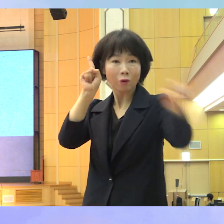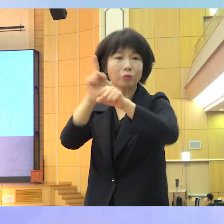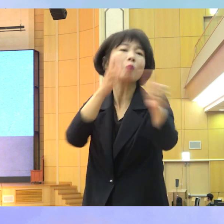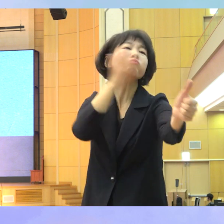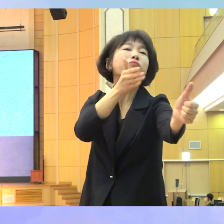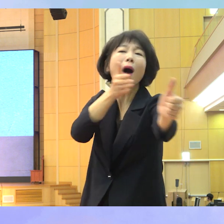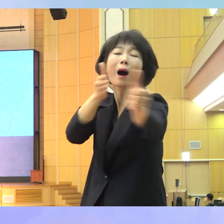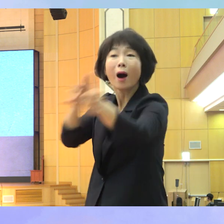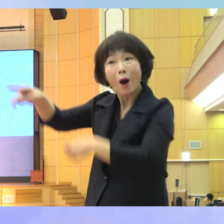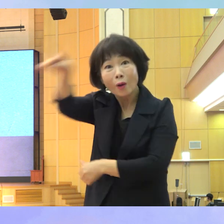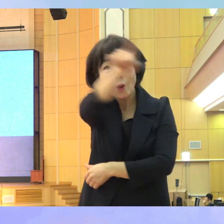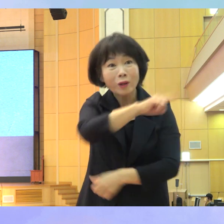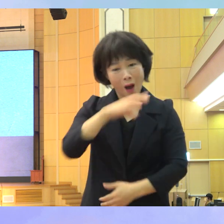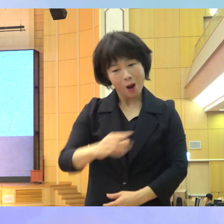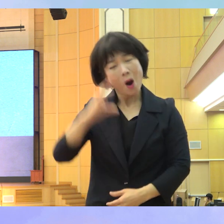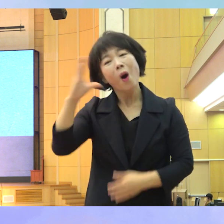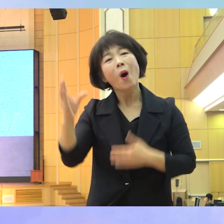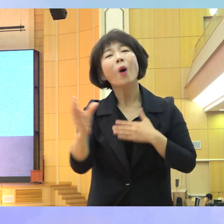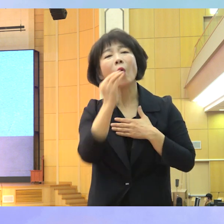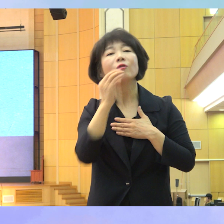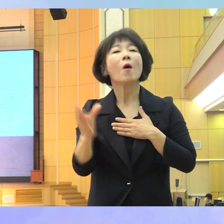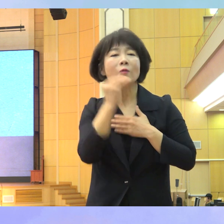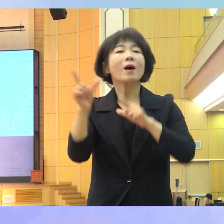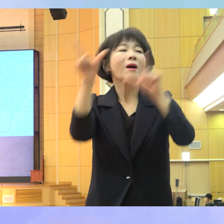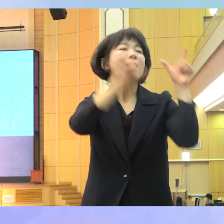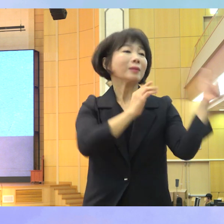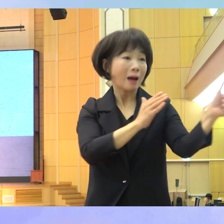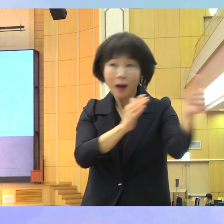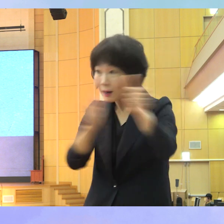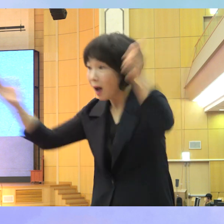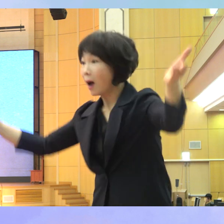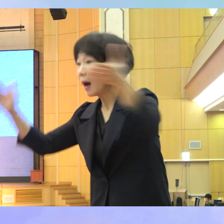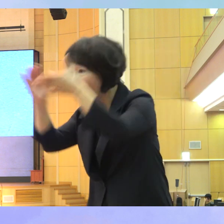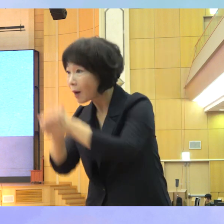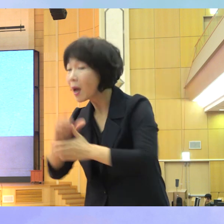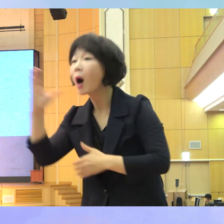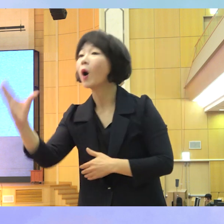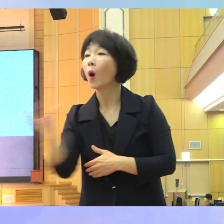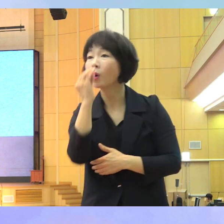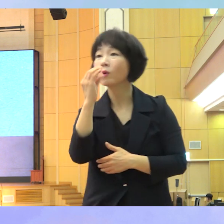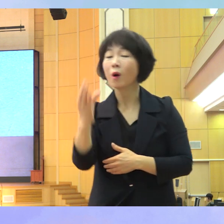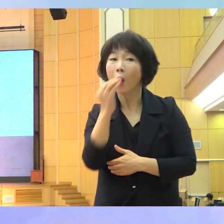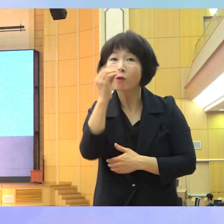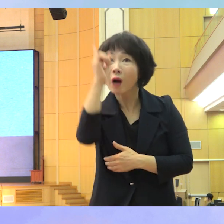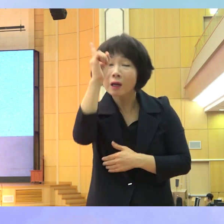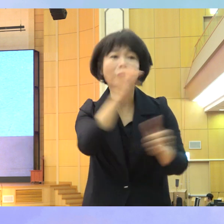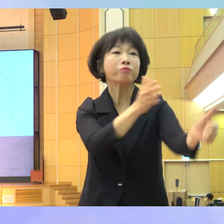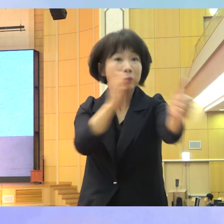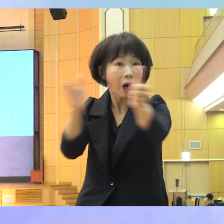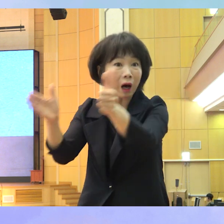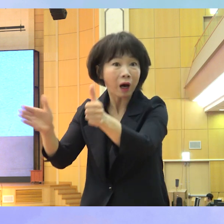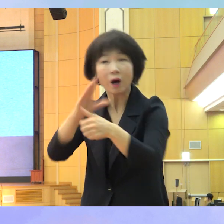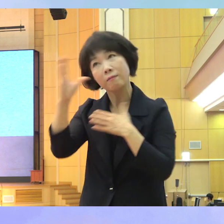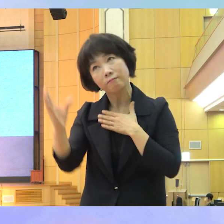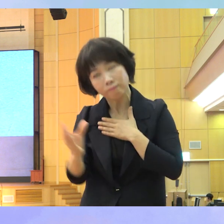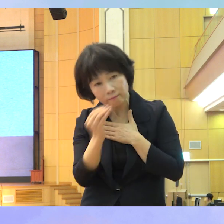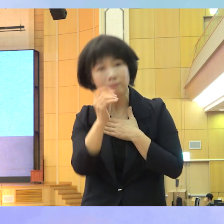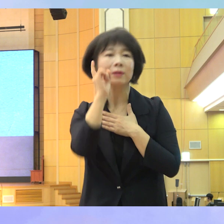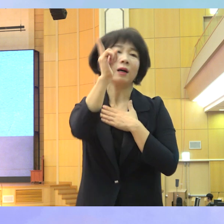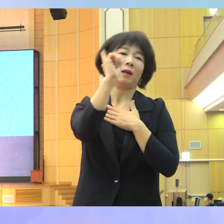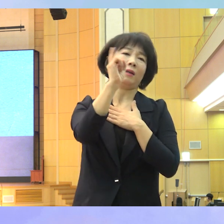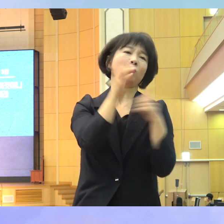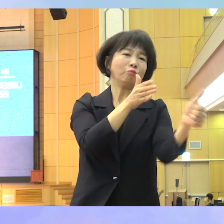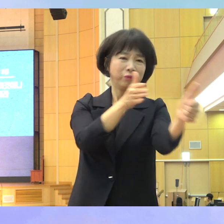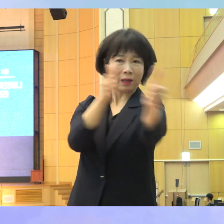거룩하게 살아가는 자녀가 되어라. 거룩히 구별되이 살아가라고 우리에게 말씀하세요. 데살로니가 전서